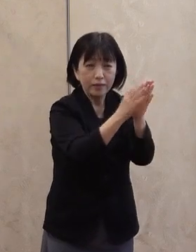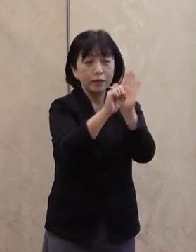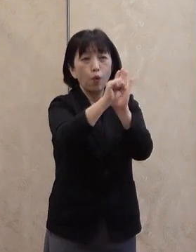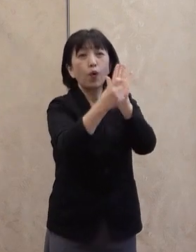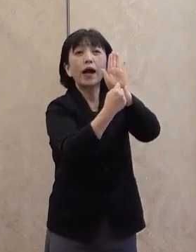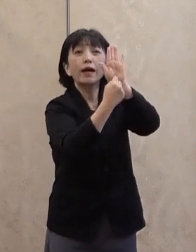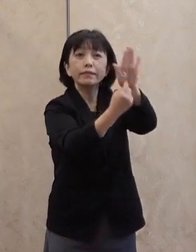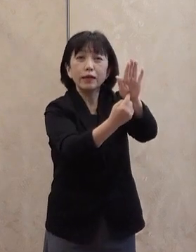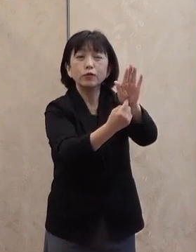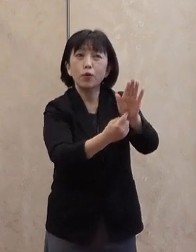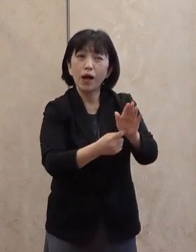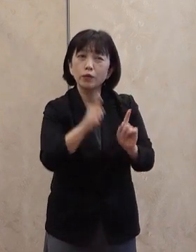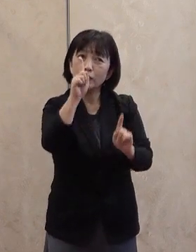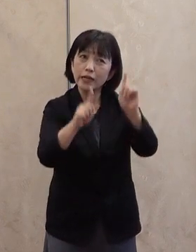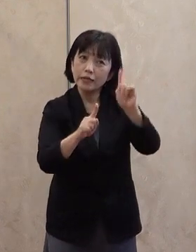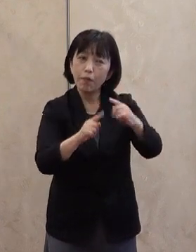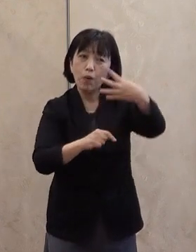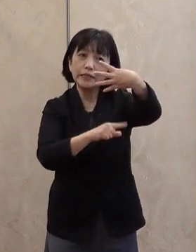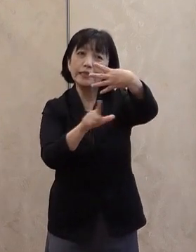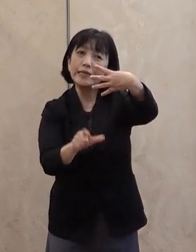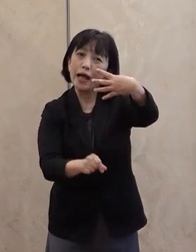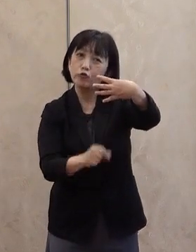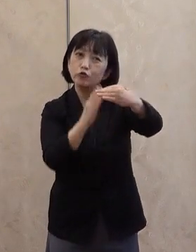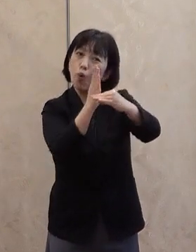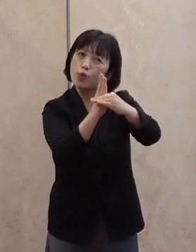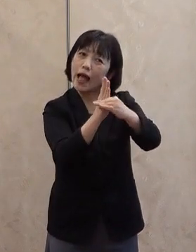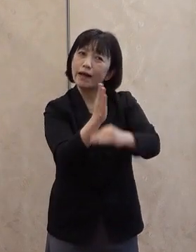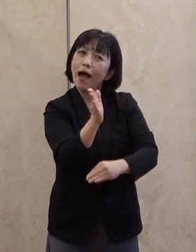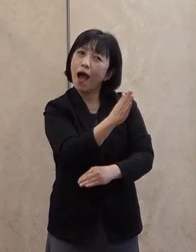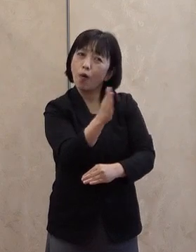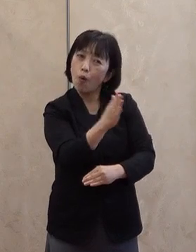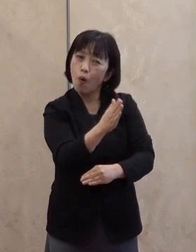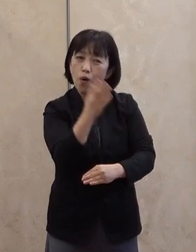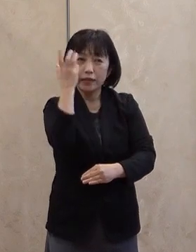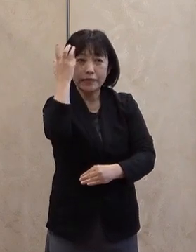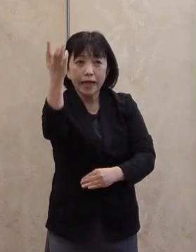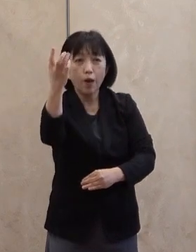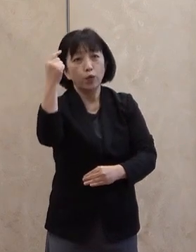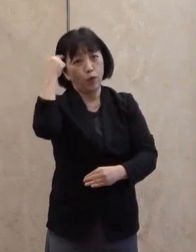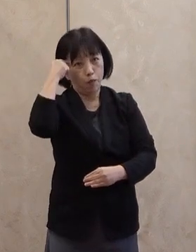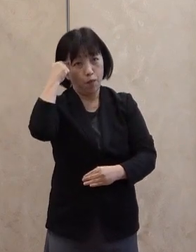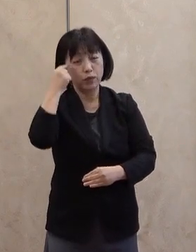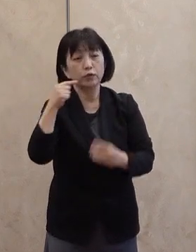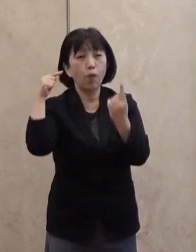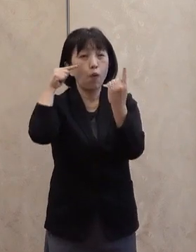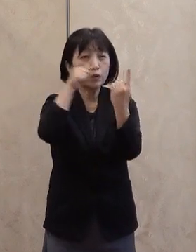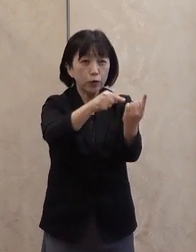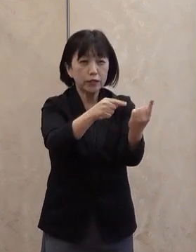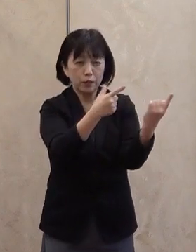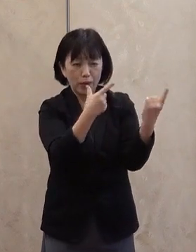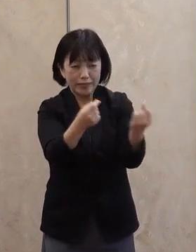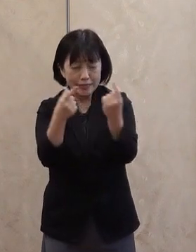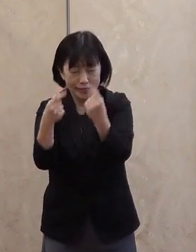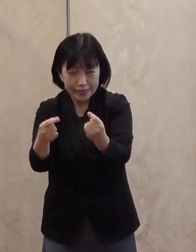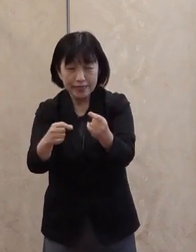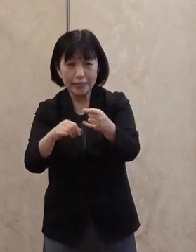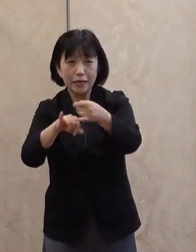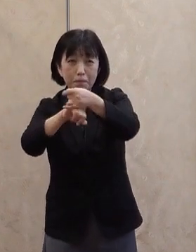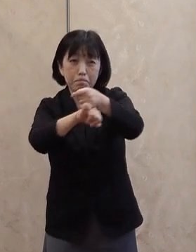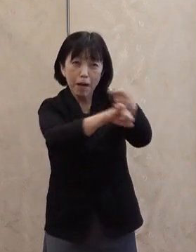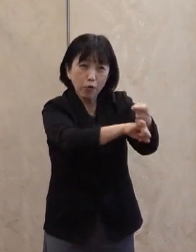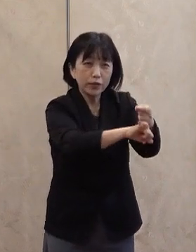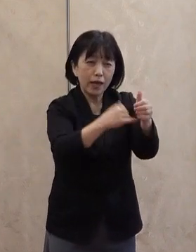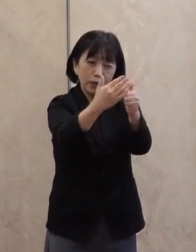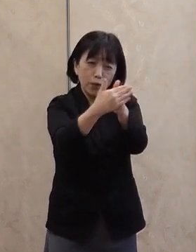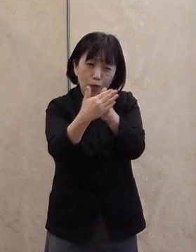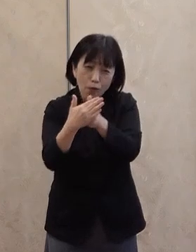れにしても4月の中旬頃になるかと思いますけれども、この措置の徹底をですね、お願